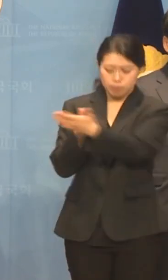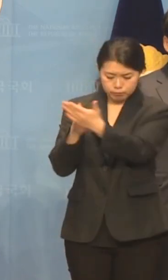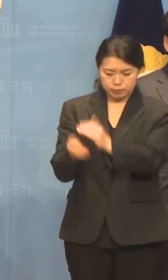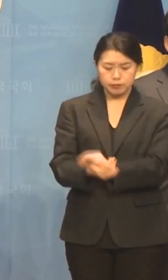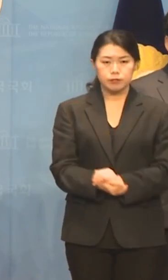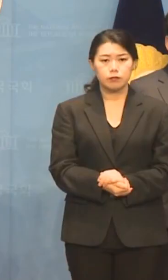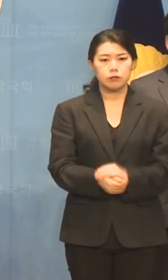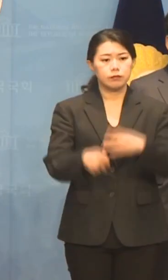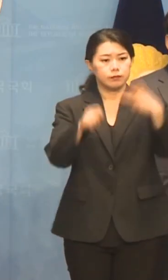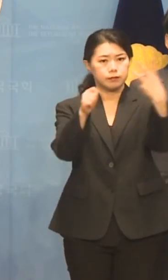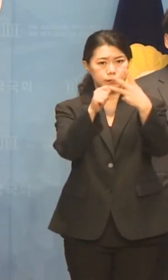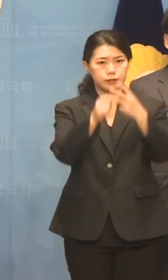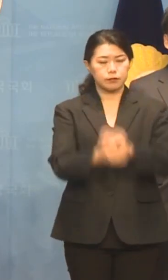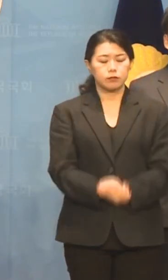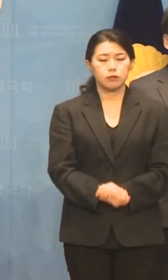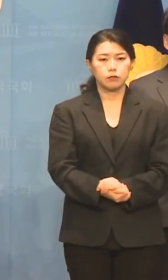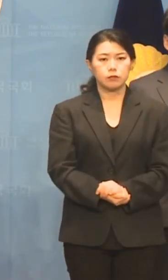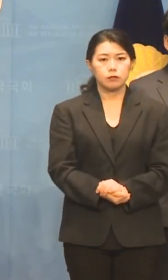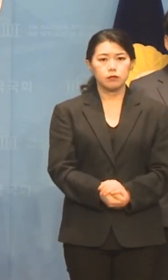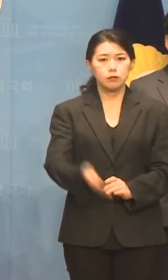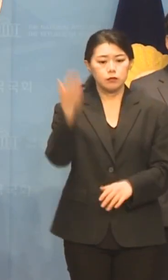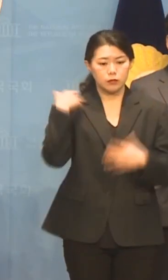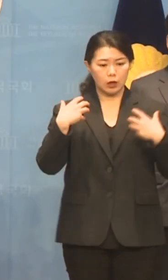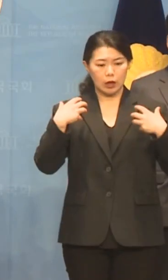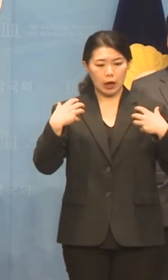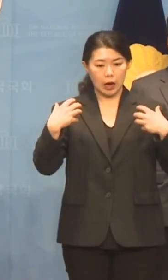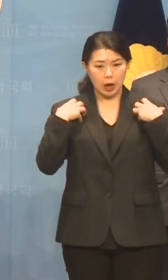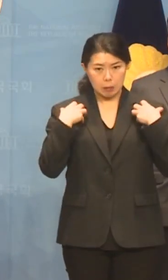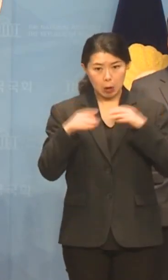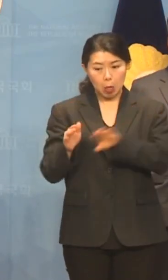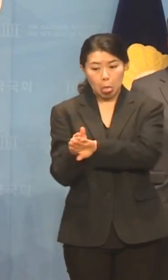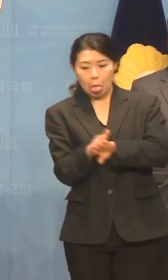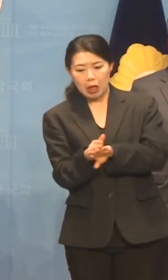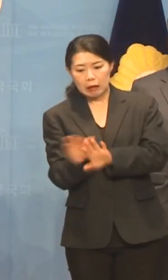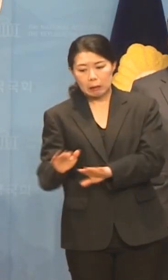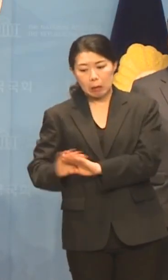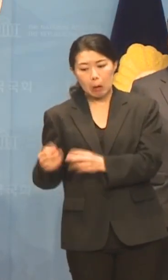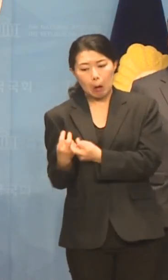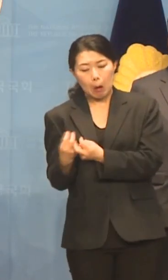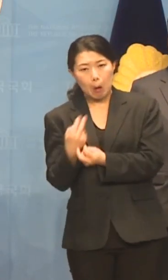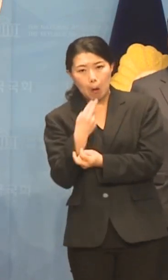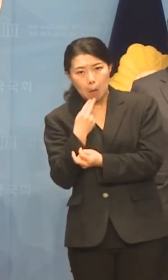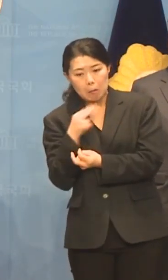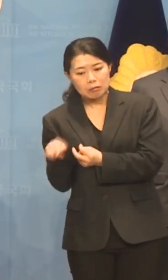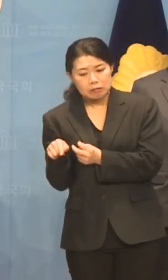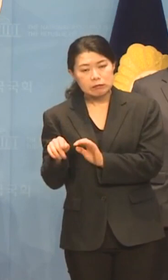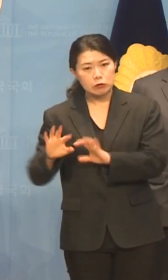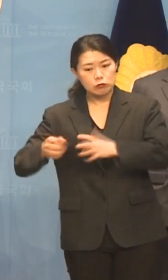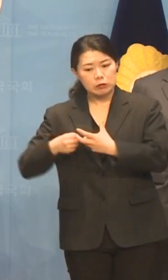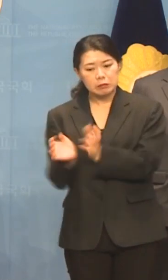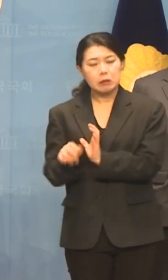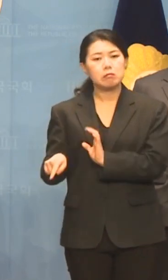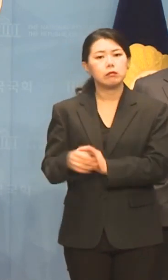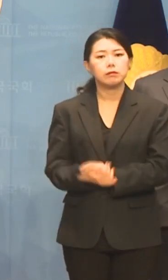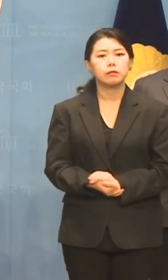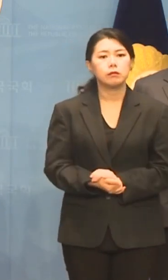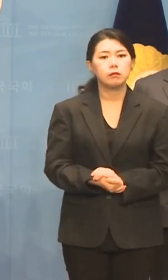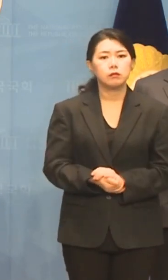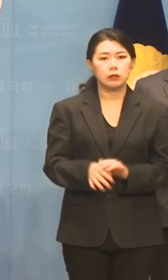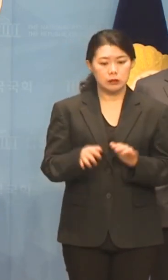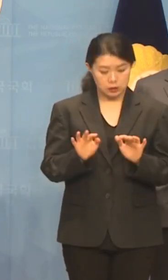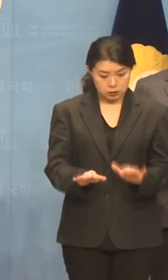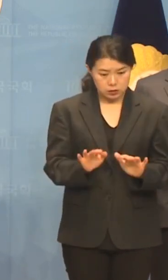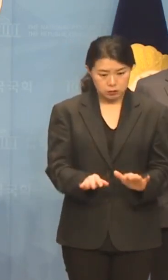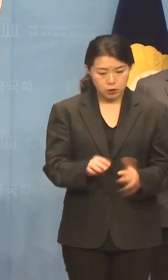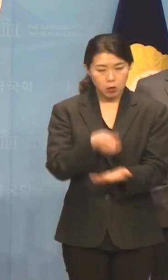촉구한다. 셋째, 그동안 정부 뒤에 숨어 그 어떠한 대안도 제시하지 않고 있는 국민의힘은